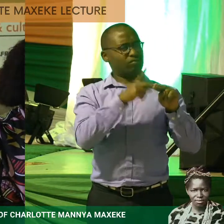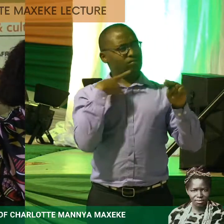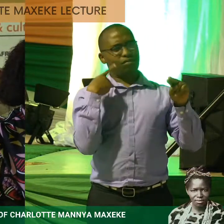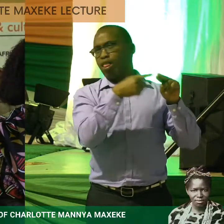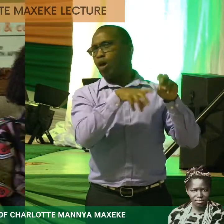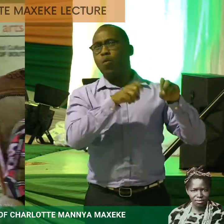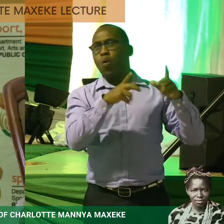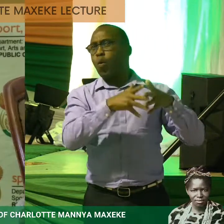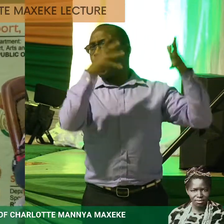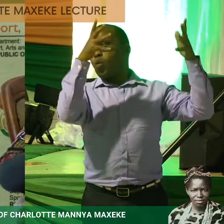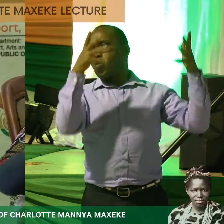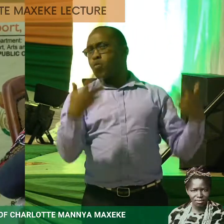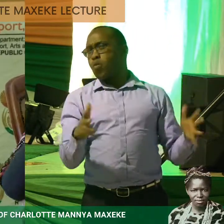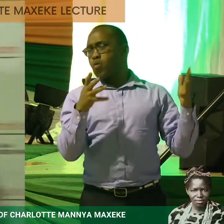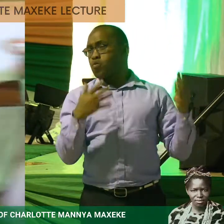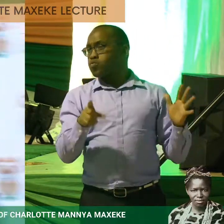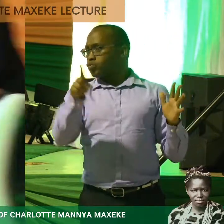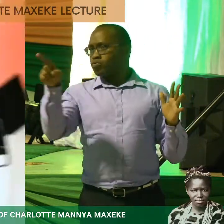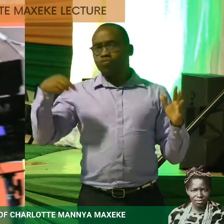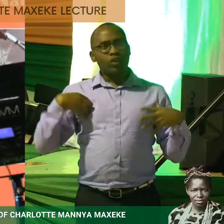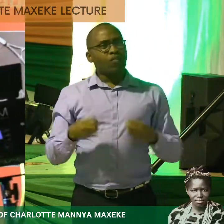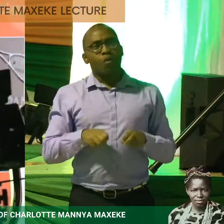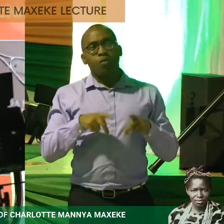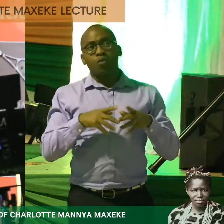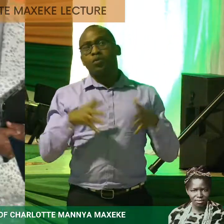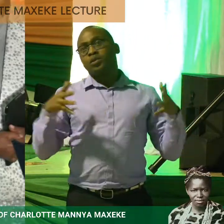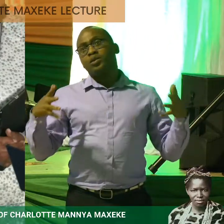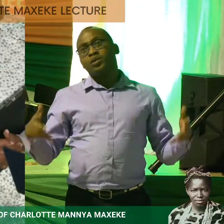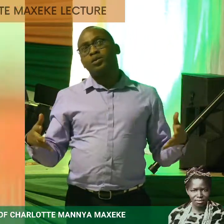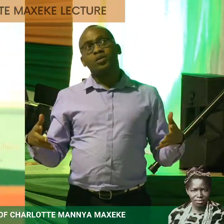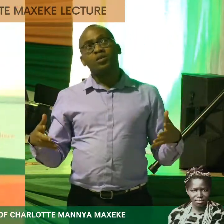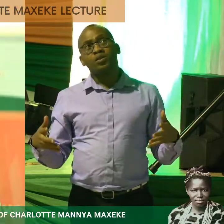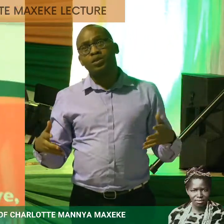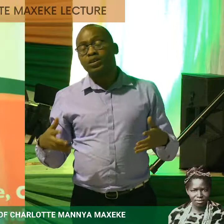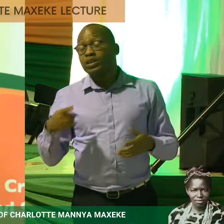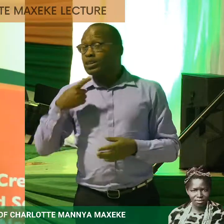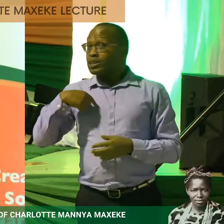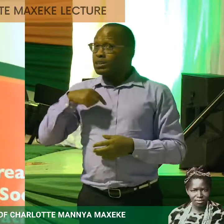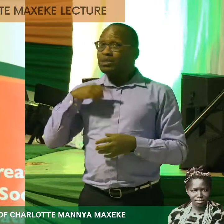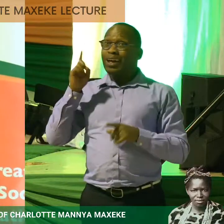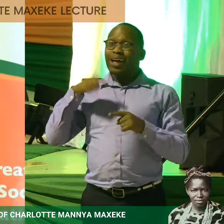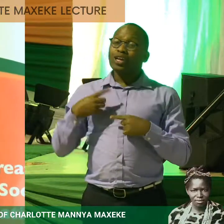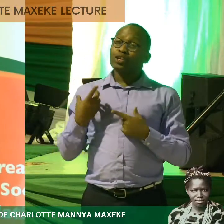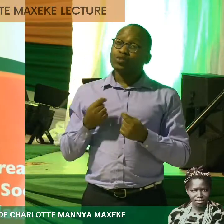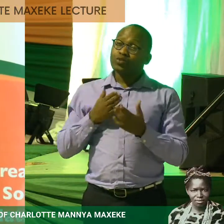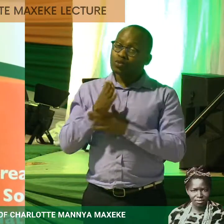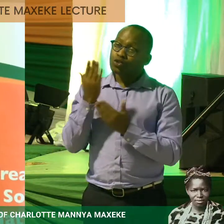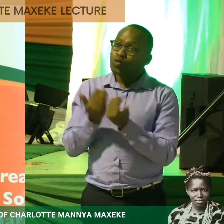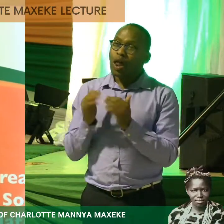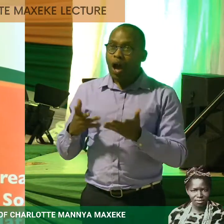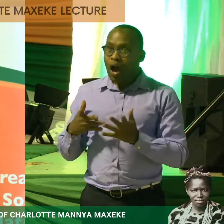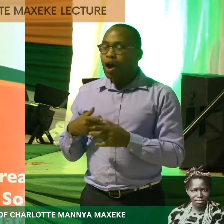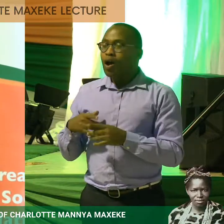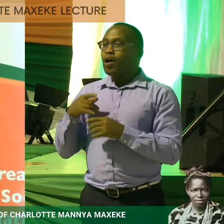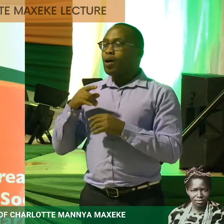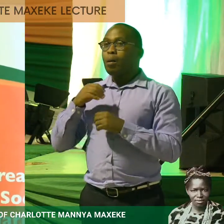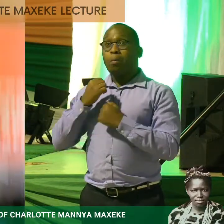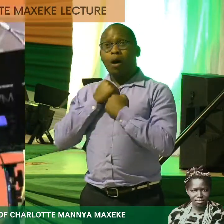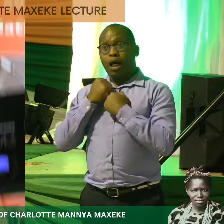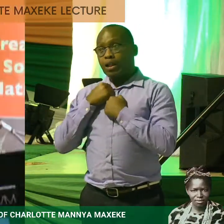Nisenywe beni engu mangaliso. Tinababe pikita batengisi mimbono tatu kuzesie